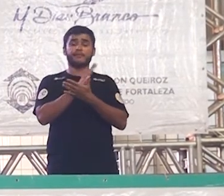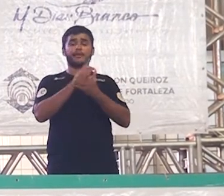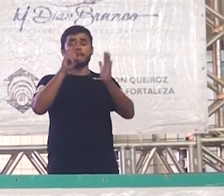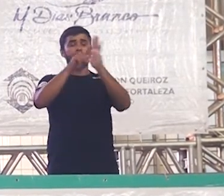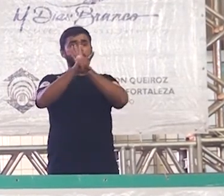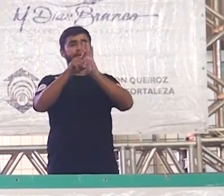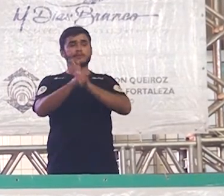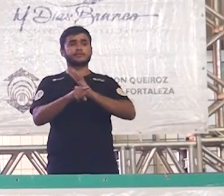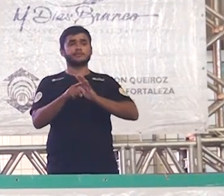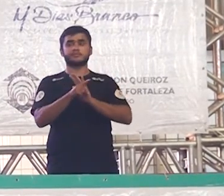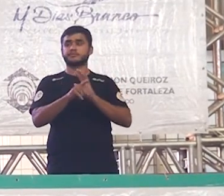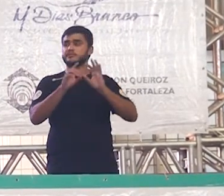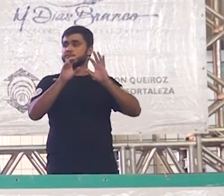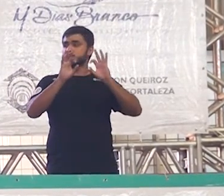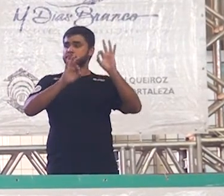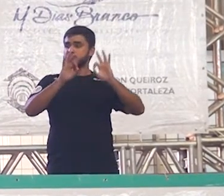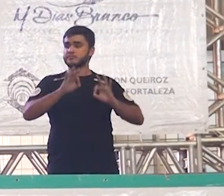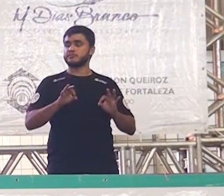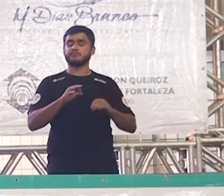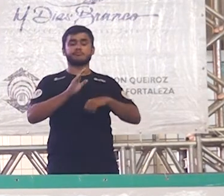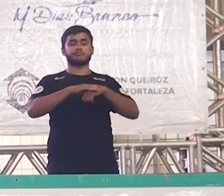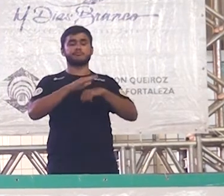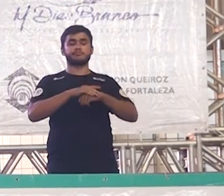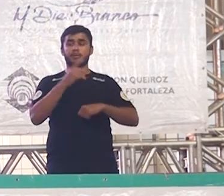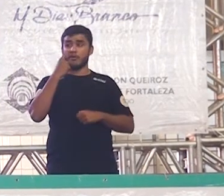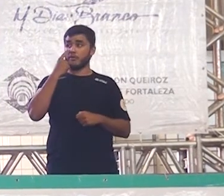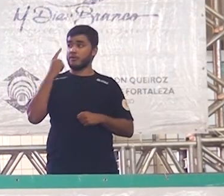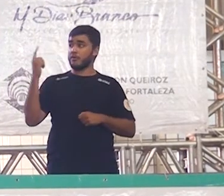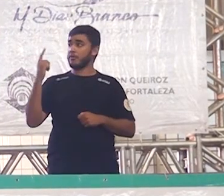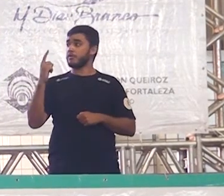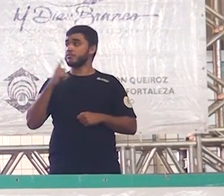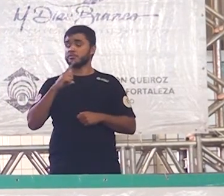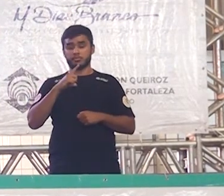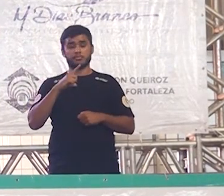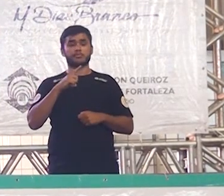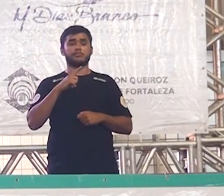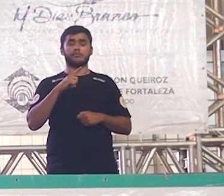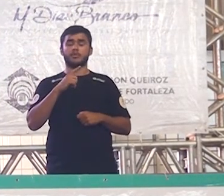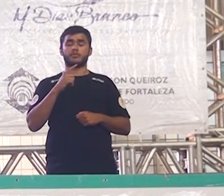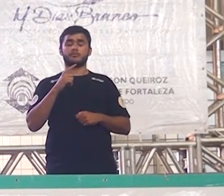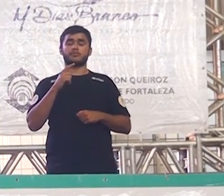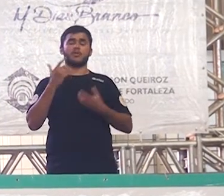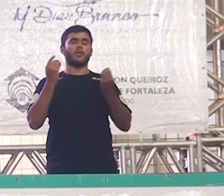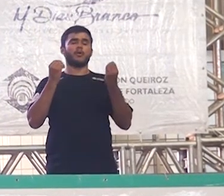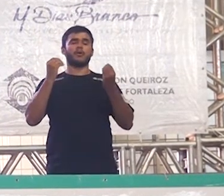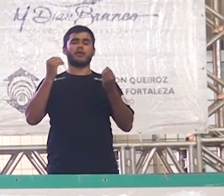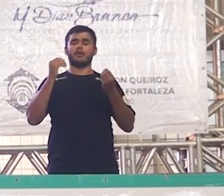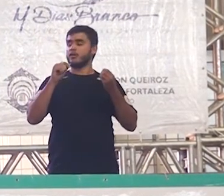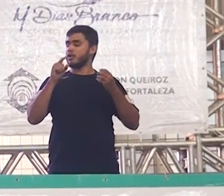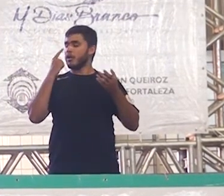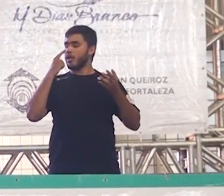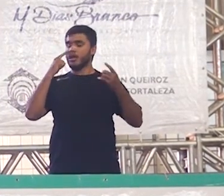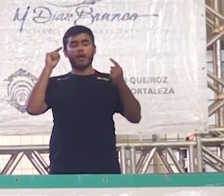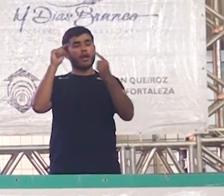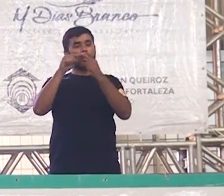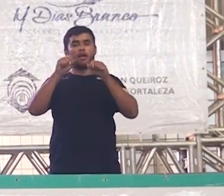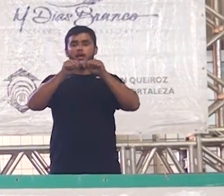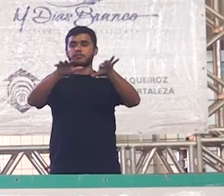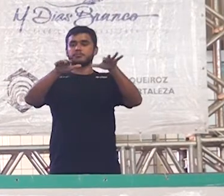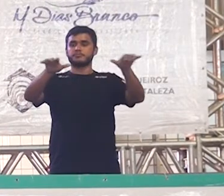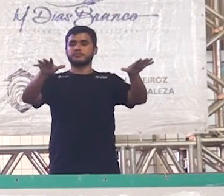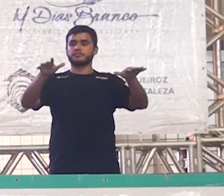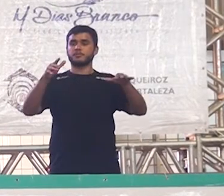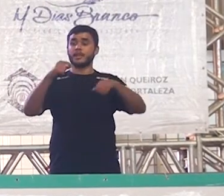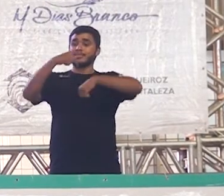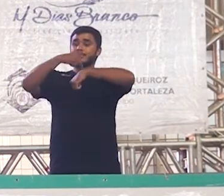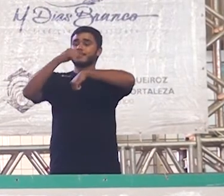vai falar que um projétil vai atingir um alvo, um objeto vai atingir outro, a ideia da solução é igualar os